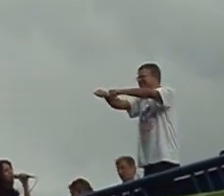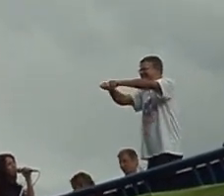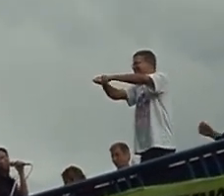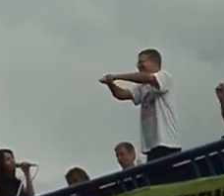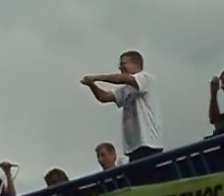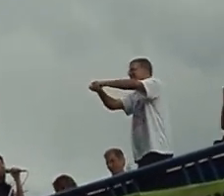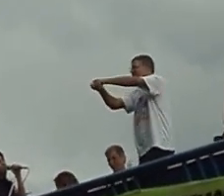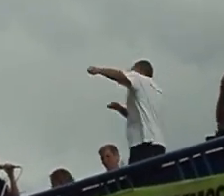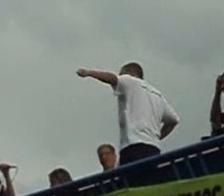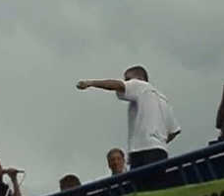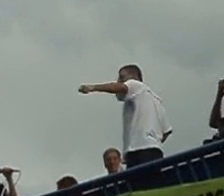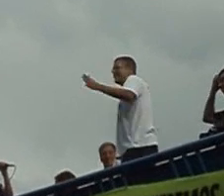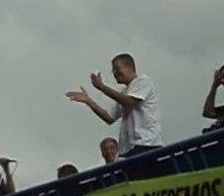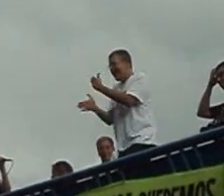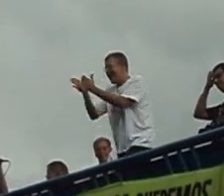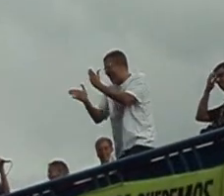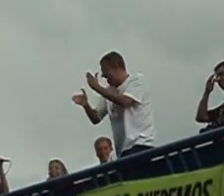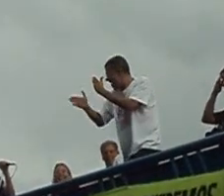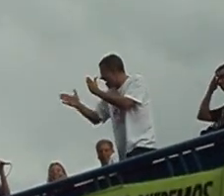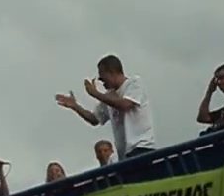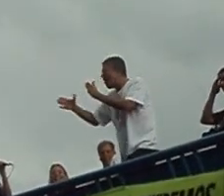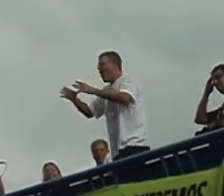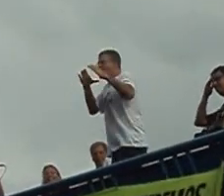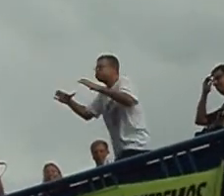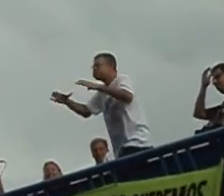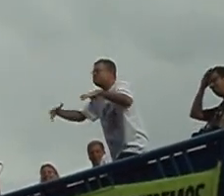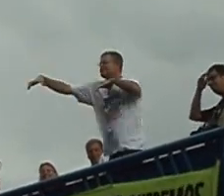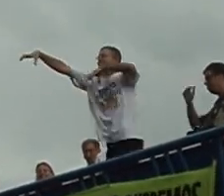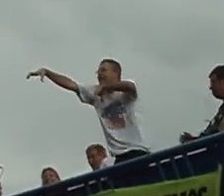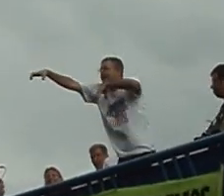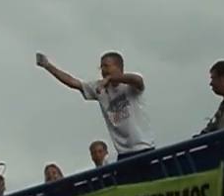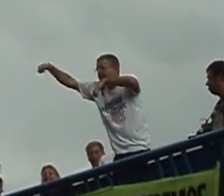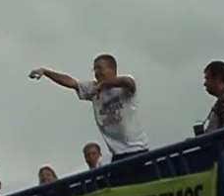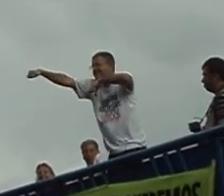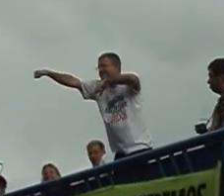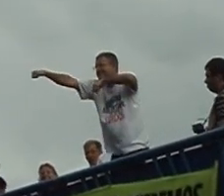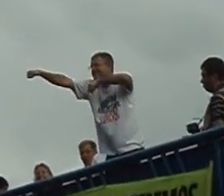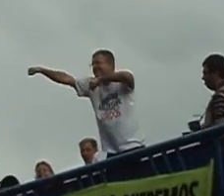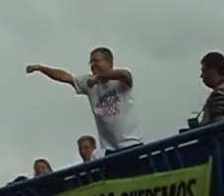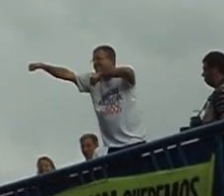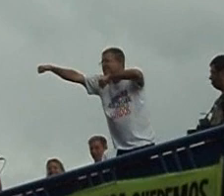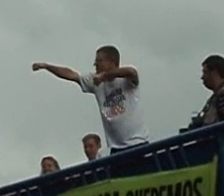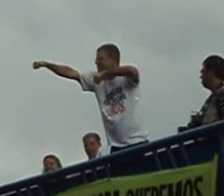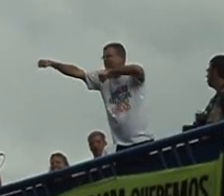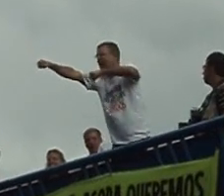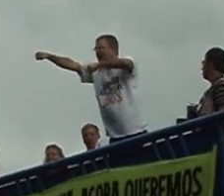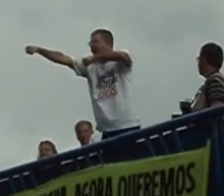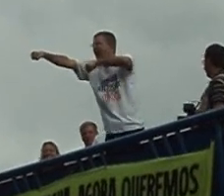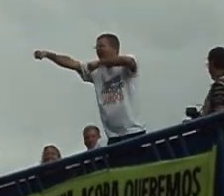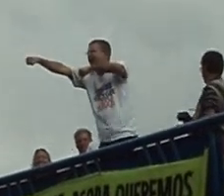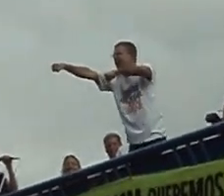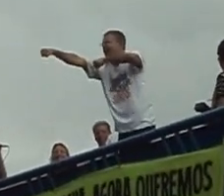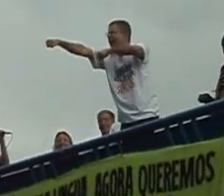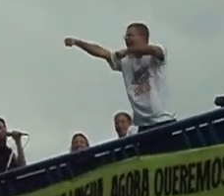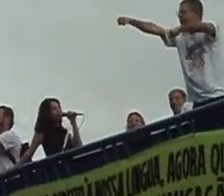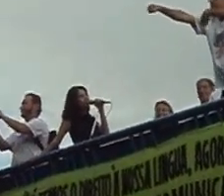papel. Para rasgar a gente consegue, mas já é mais difícil. E nós, se nós pegarmos uma resma de papel de 500 folhas,